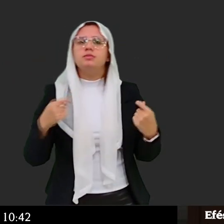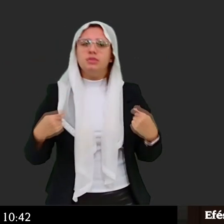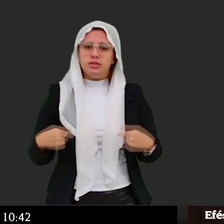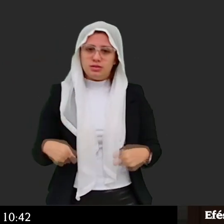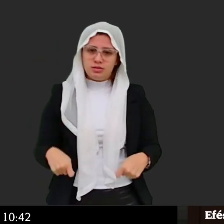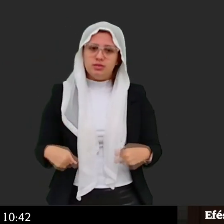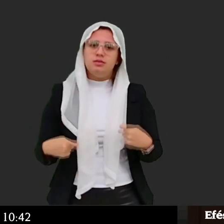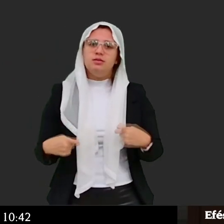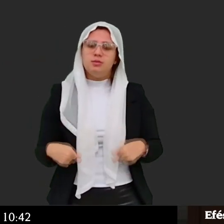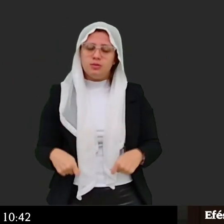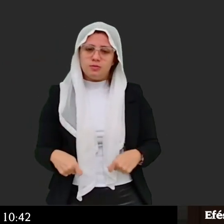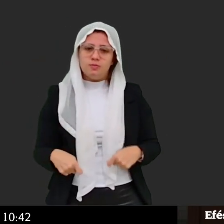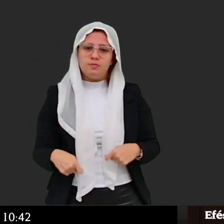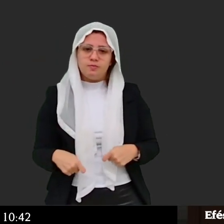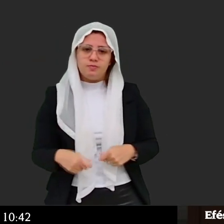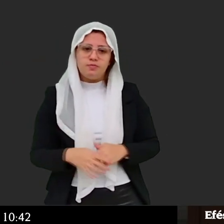própria